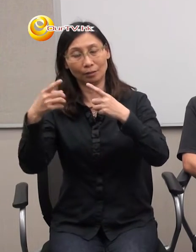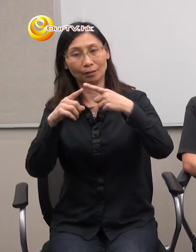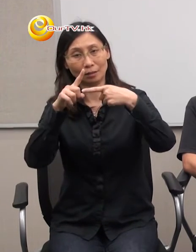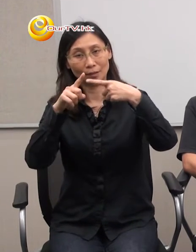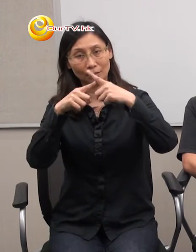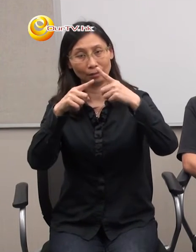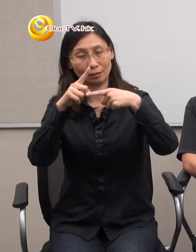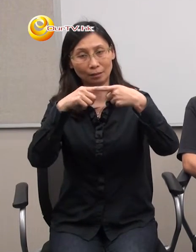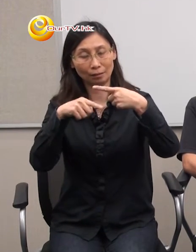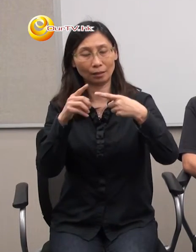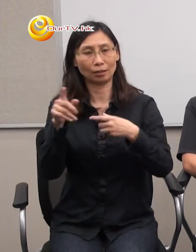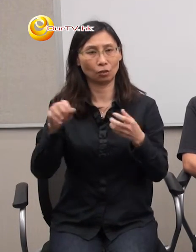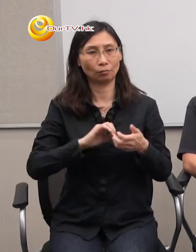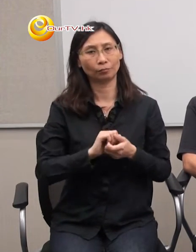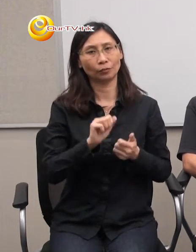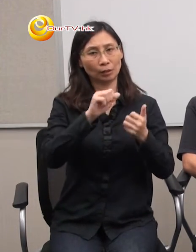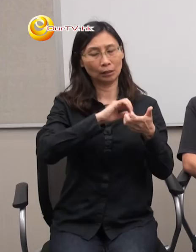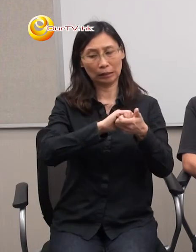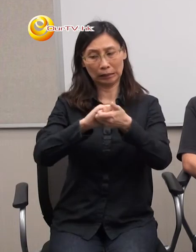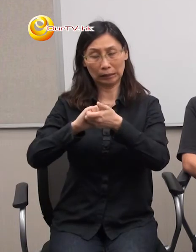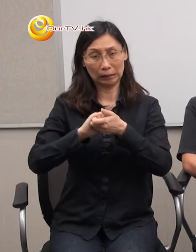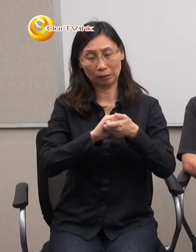中央港澳協調小組嘅